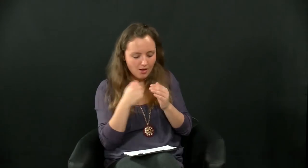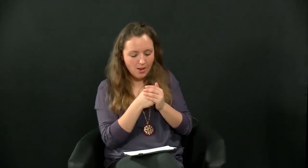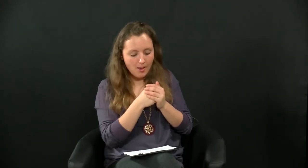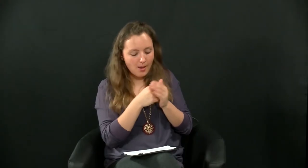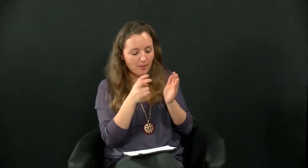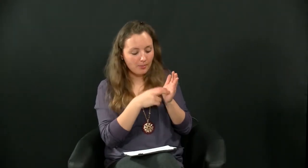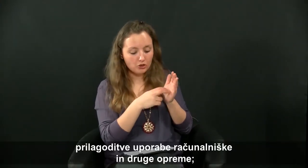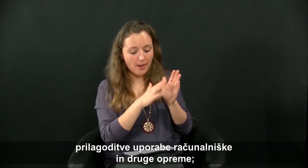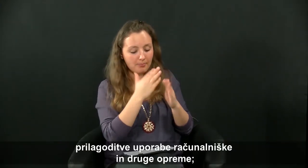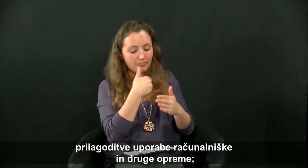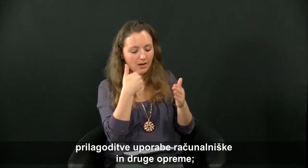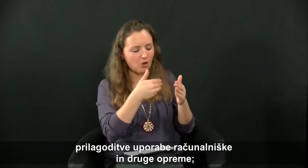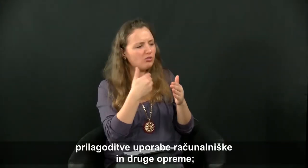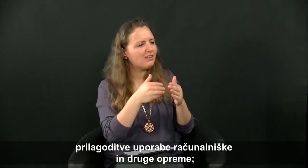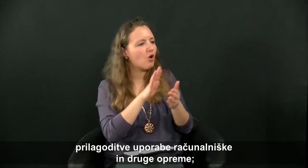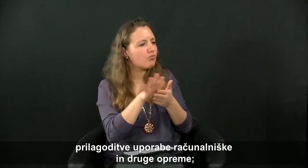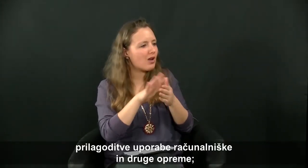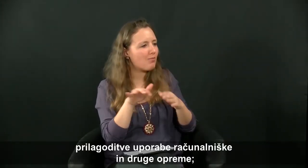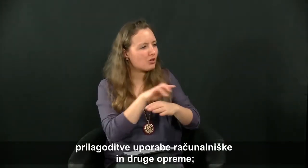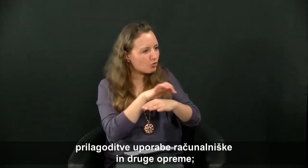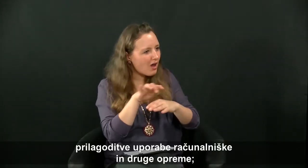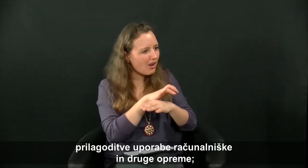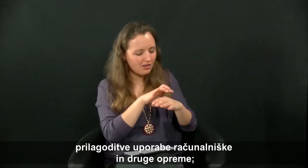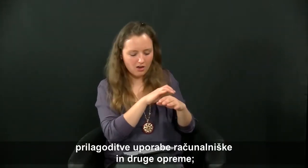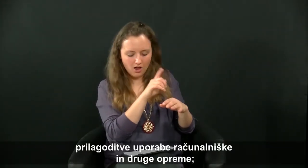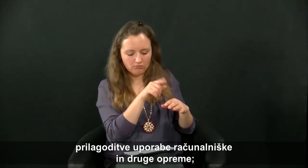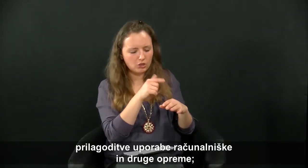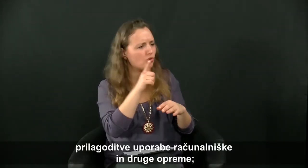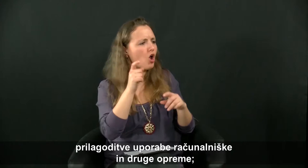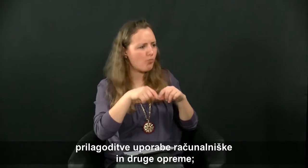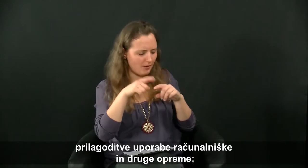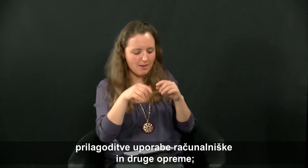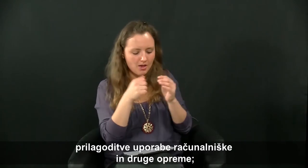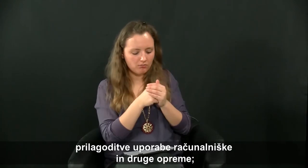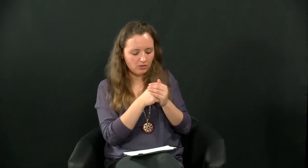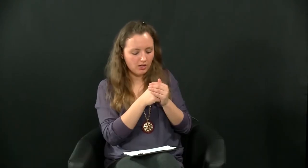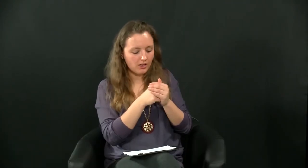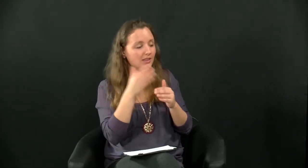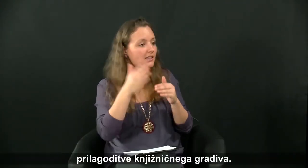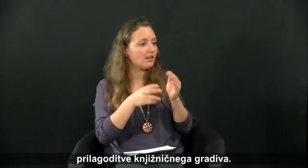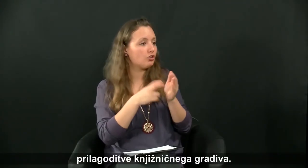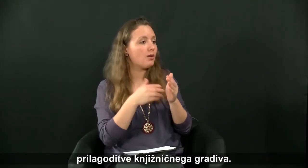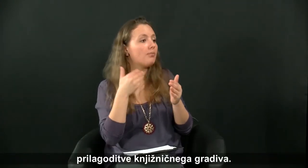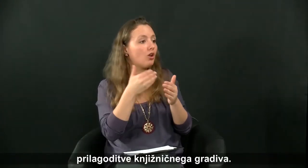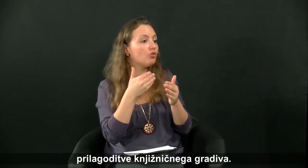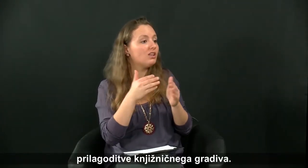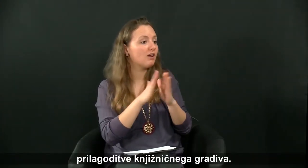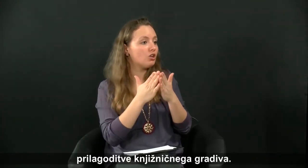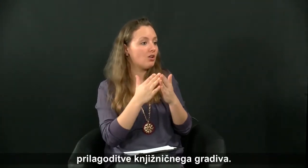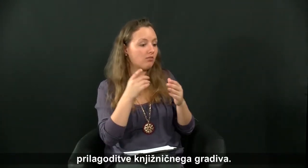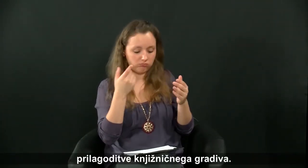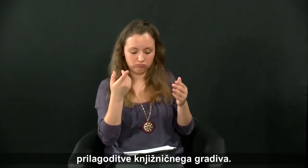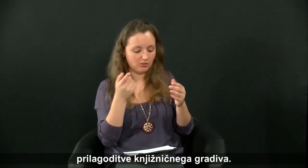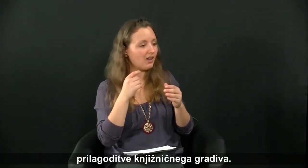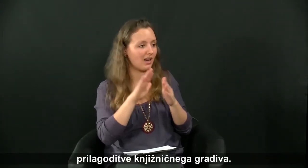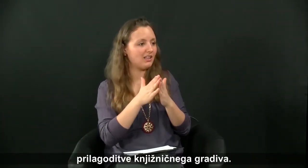knjižnici, pa še prilagoditve uporabe računalnika in druge opreme in nazadnje še prilagoditve